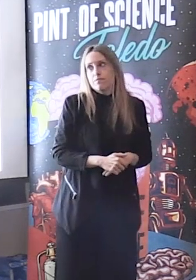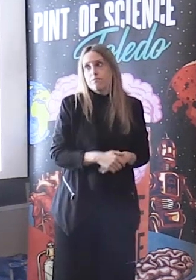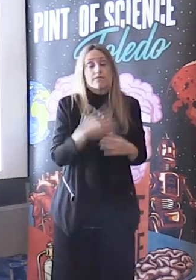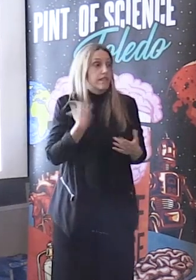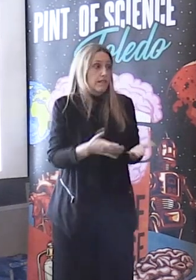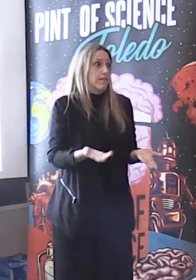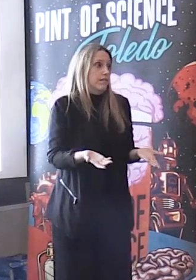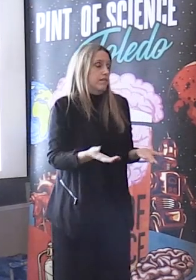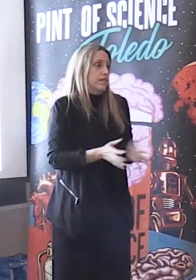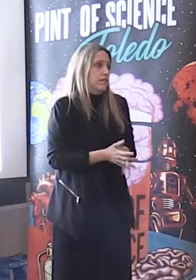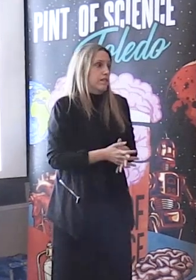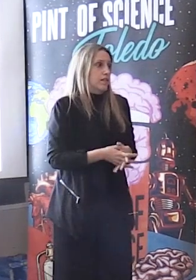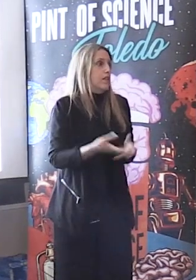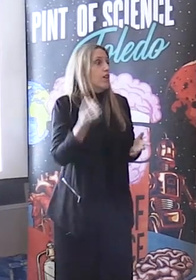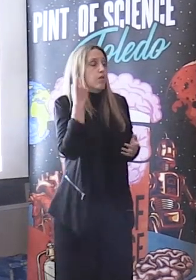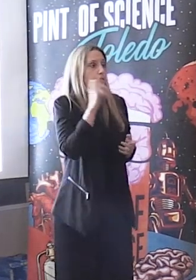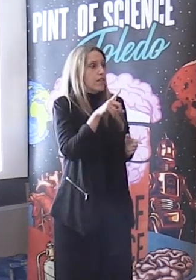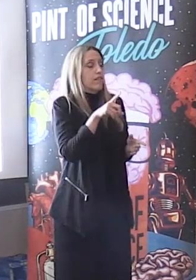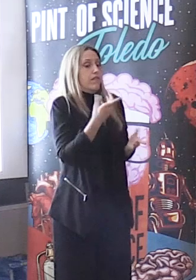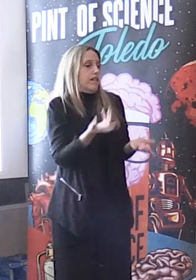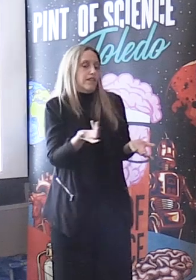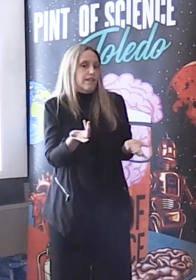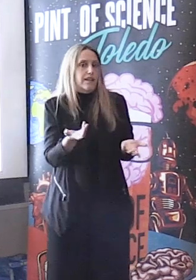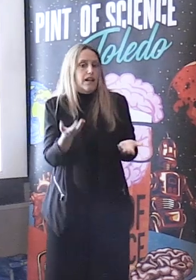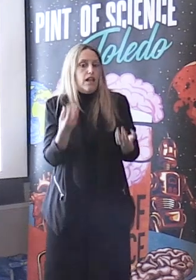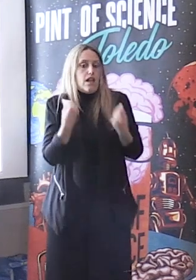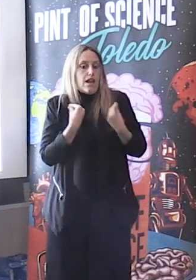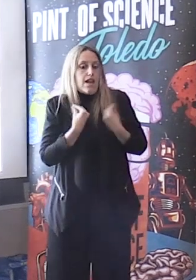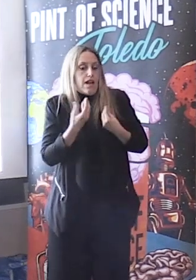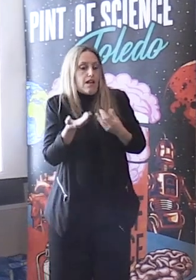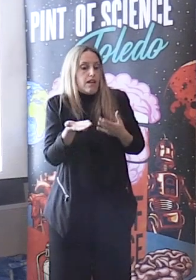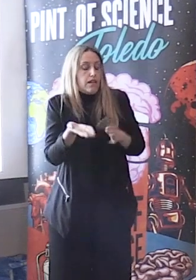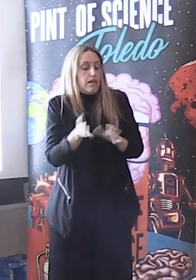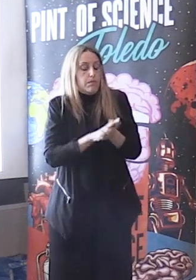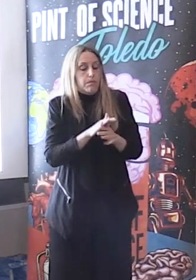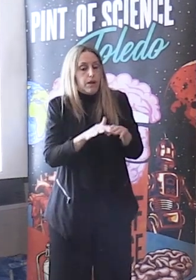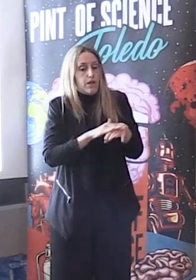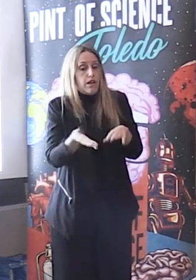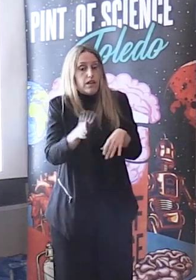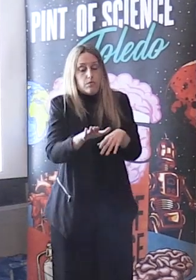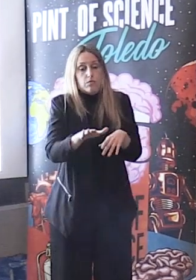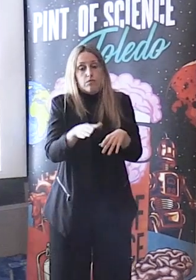pasa. Es que no hace falta la inmortalidad biológica para este escándalo.